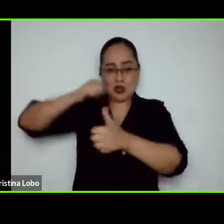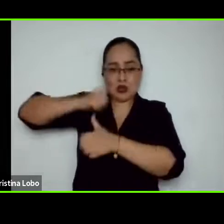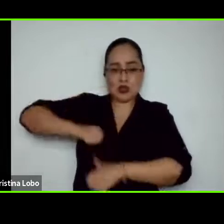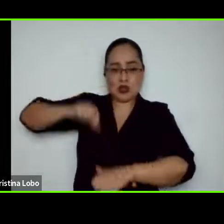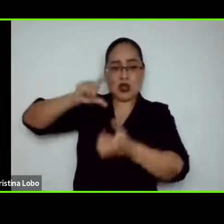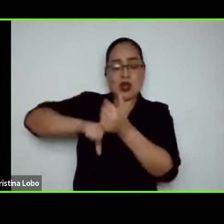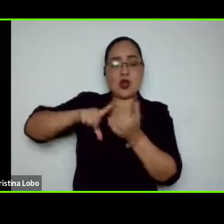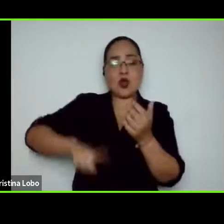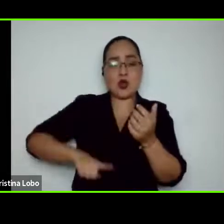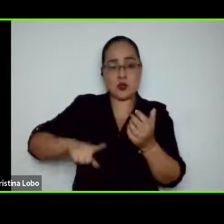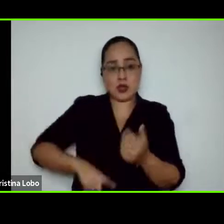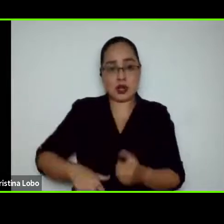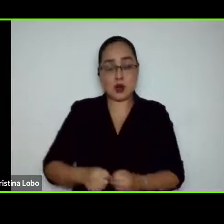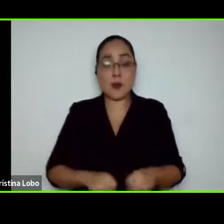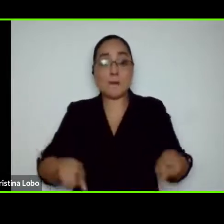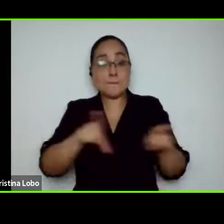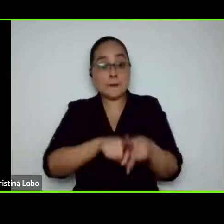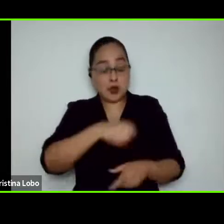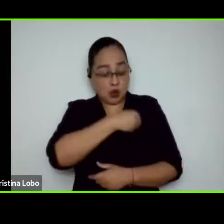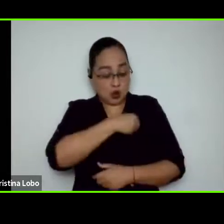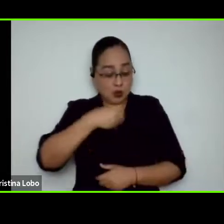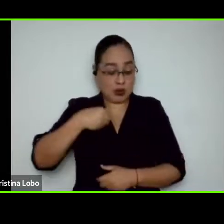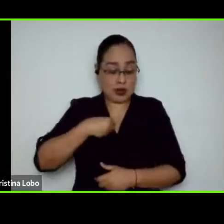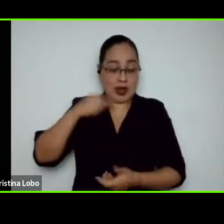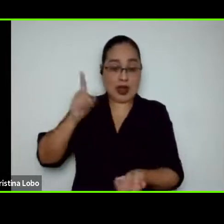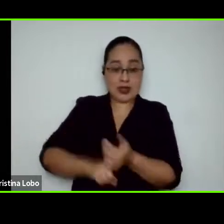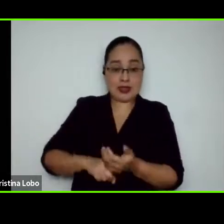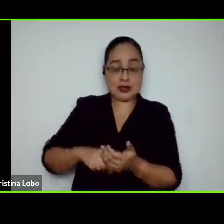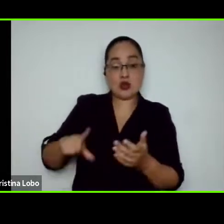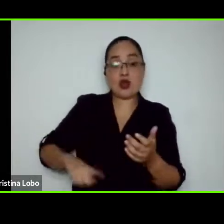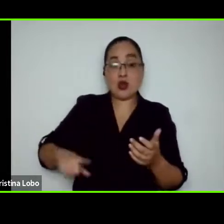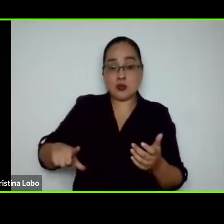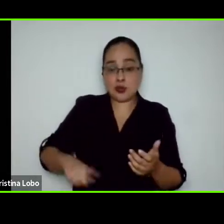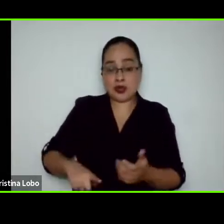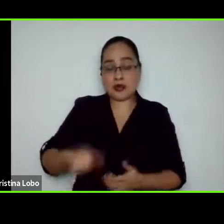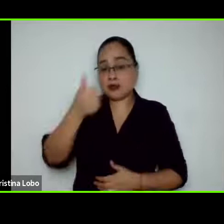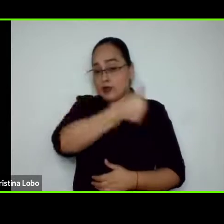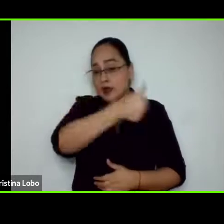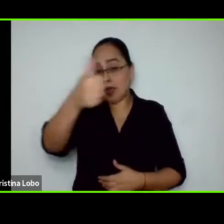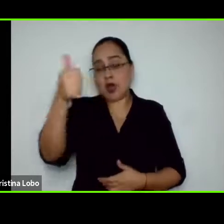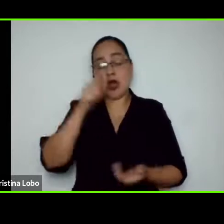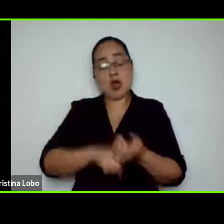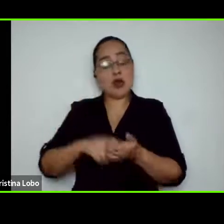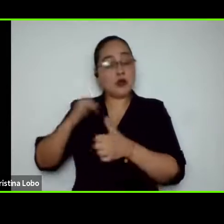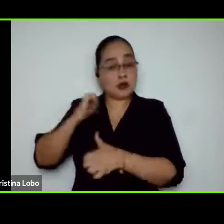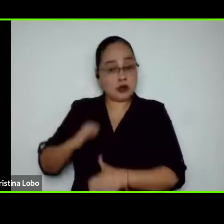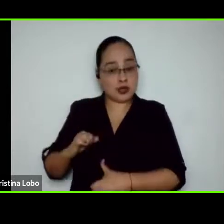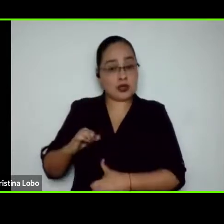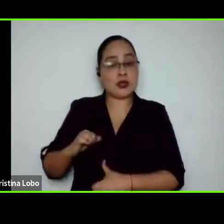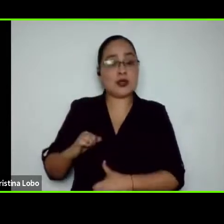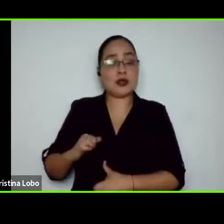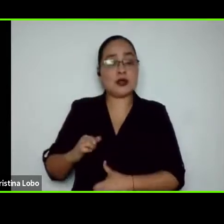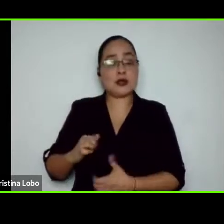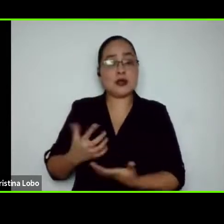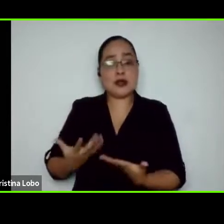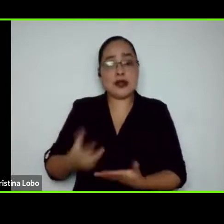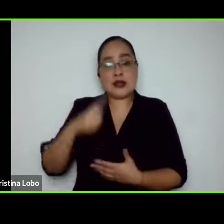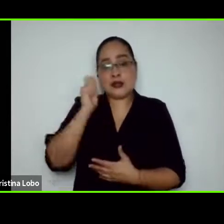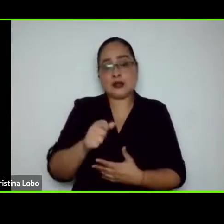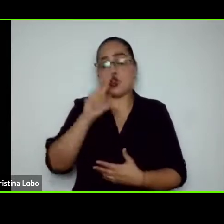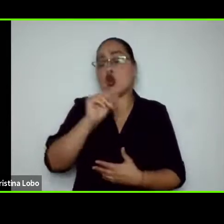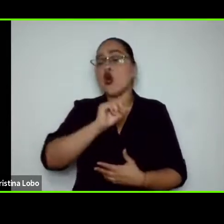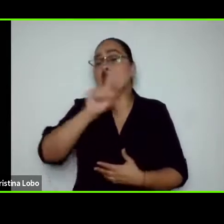Estas obligaciones por parte de las autoridades del Estado pues no son... no tienen el mismo